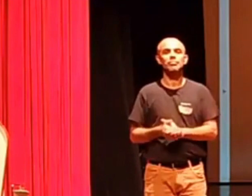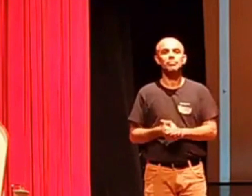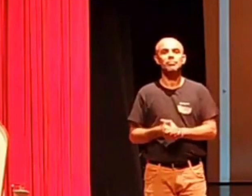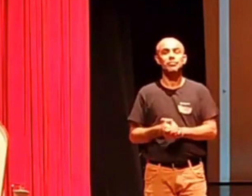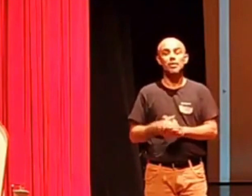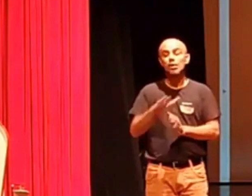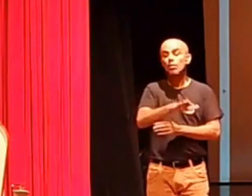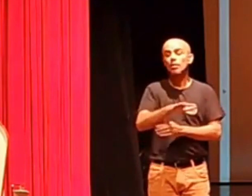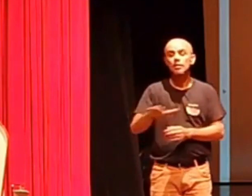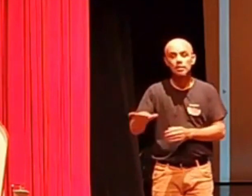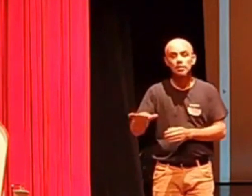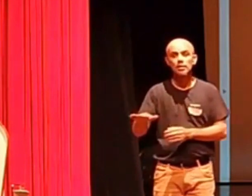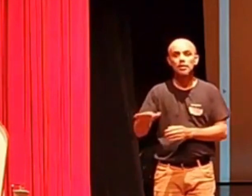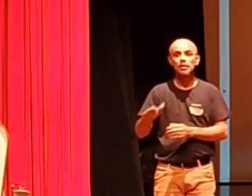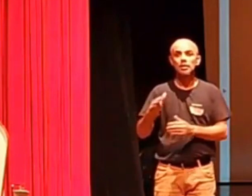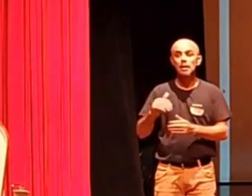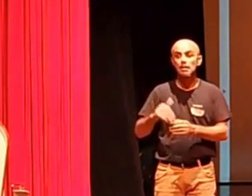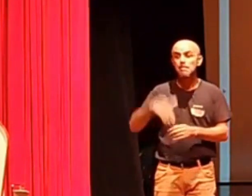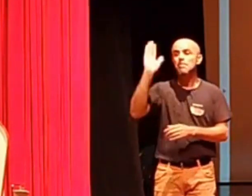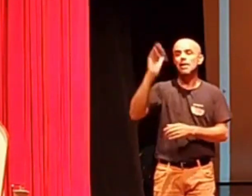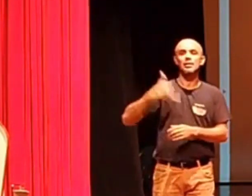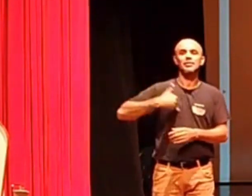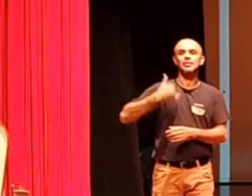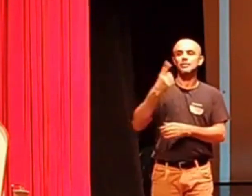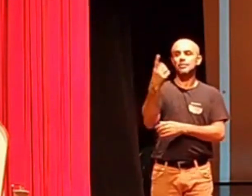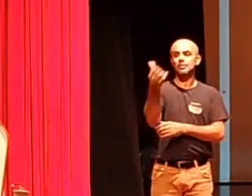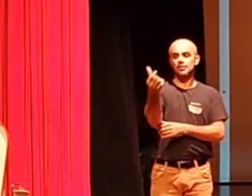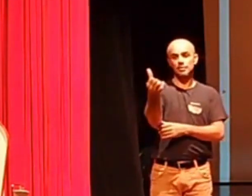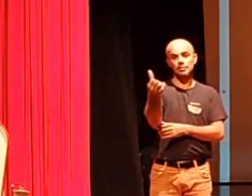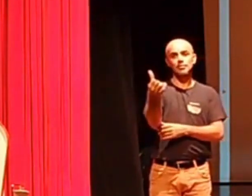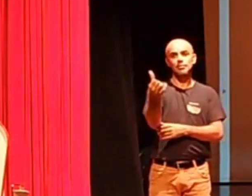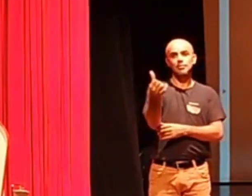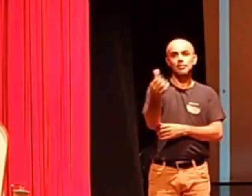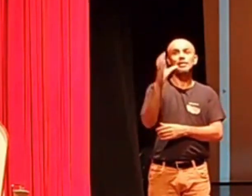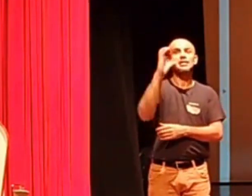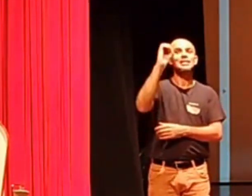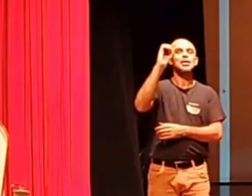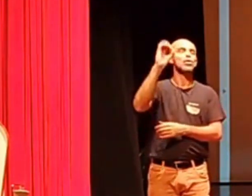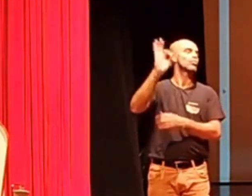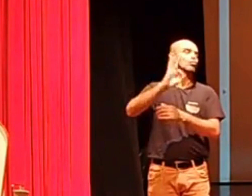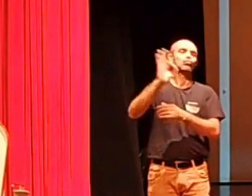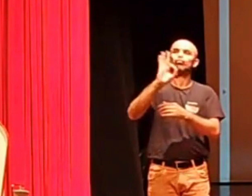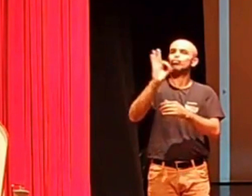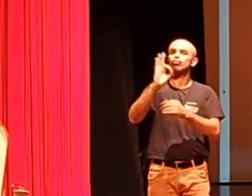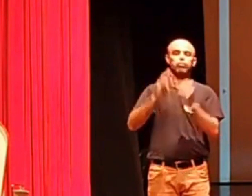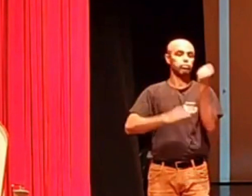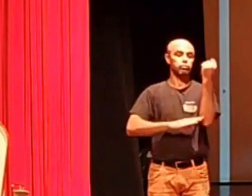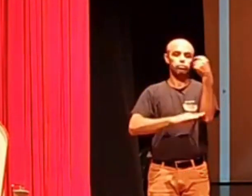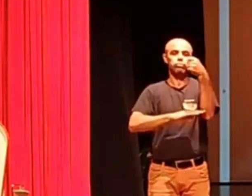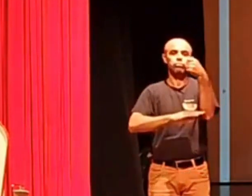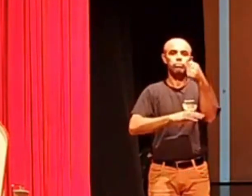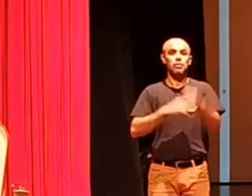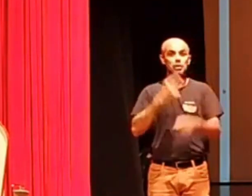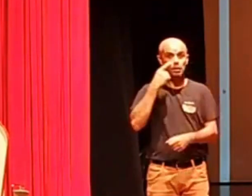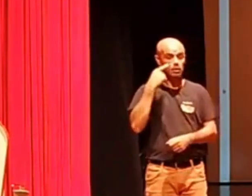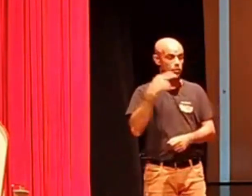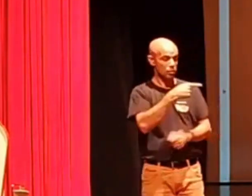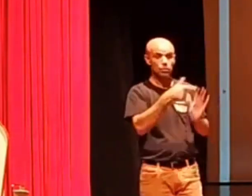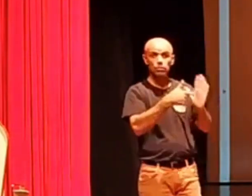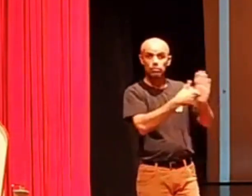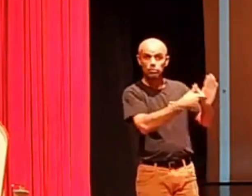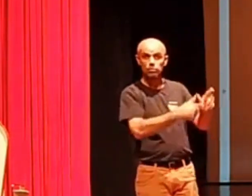E uma criança acima de 16 anos de idade, 0% de chance de progressão. Eu vou chegar mais perto aqui só para